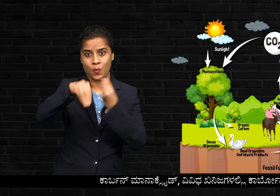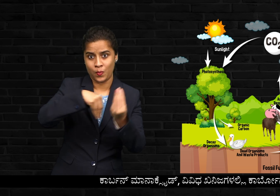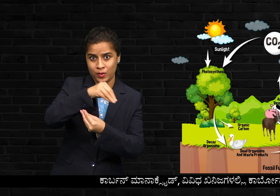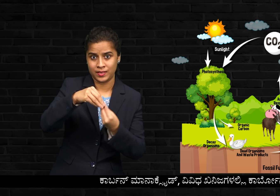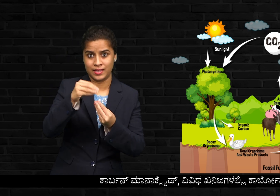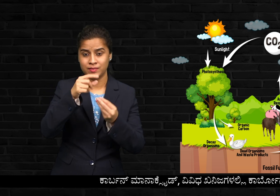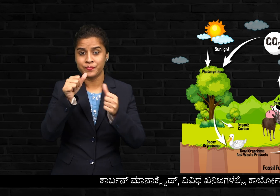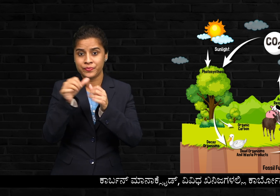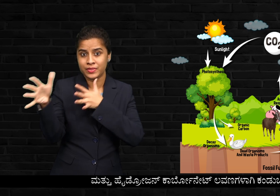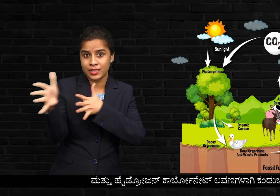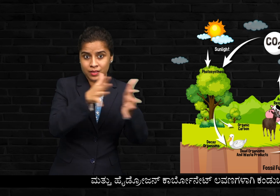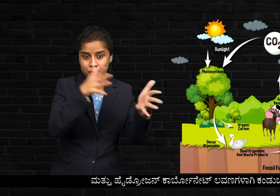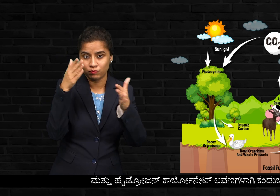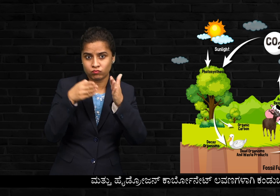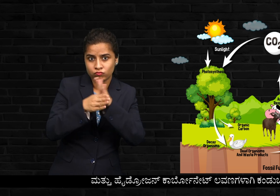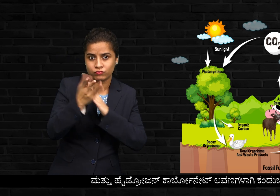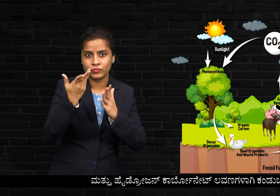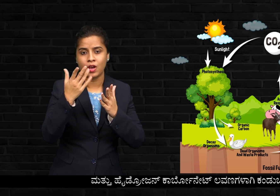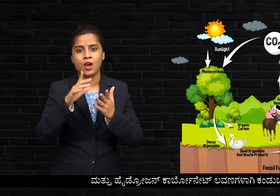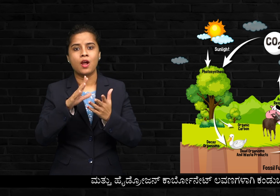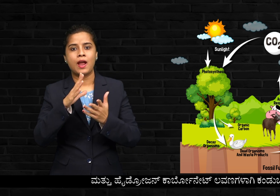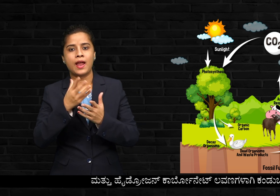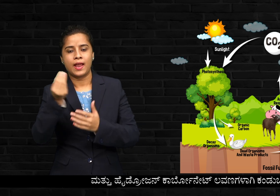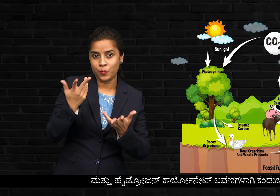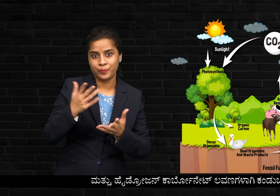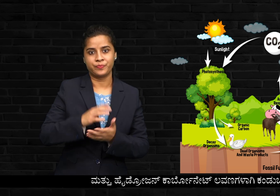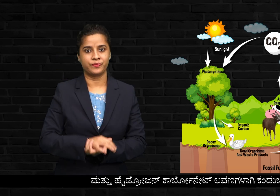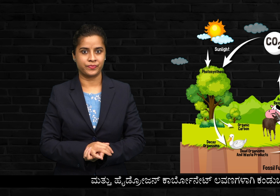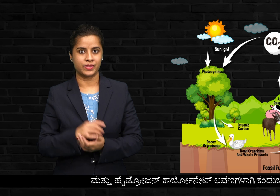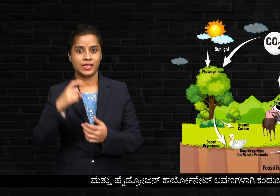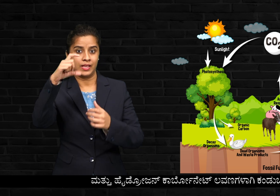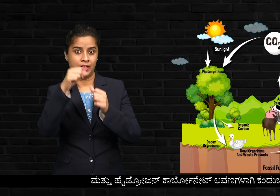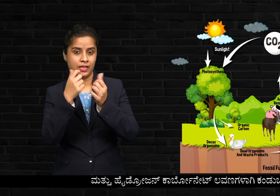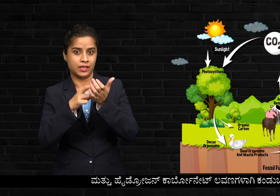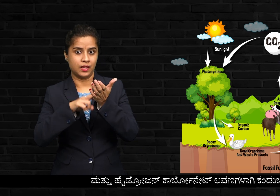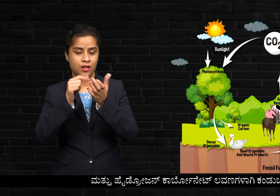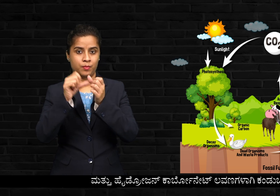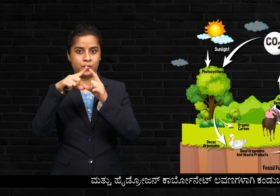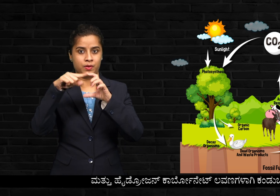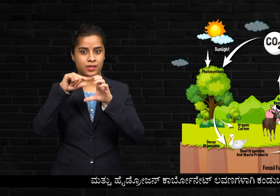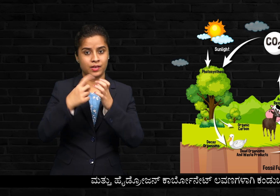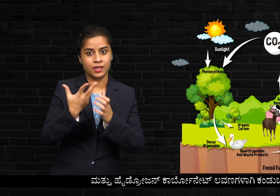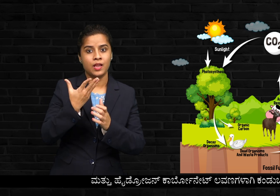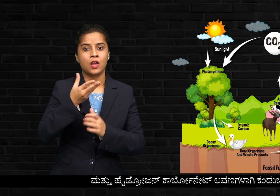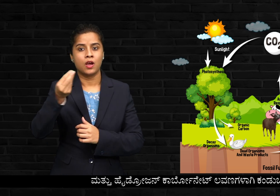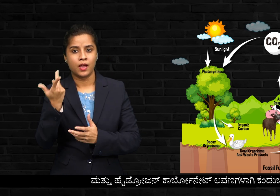ಖನಿಜಗಳಲ್ಲಿ ಕಾರ್ಬೋನೇಟ್ ಮತ್ತು ಹೈಡ್ರೋಜನ್ ಕಾರ್ಬೋನೇಟ್ ಲವಣಗಳಾಗಿ ಕಂಡುಬರುತ್ತವೆ.